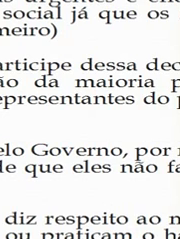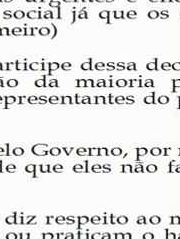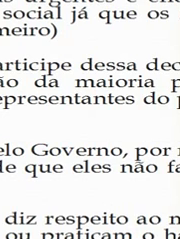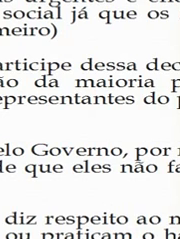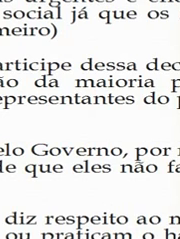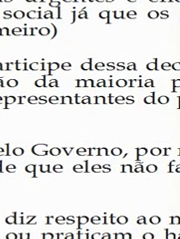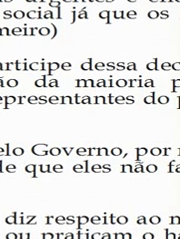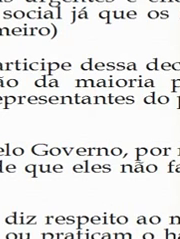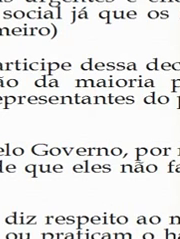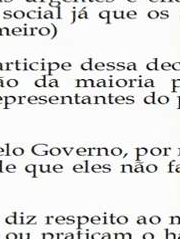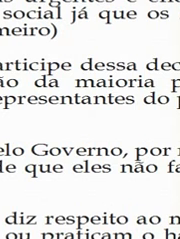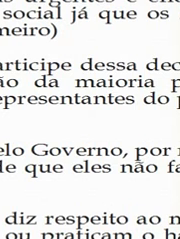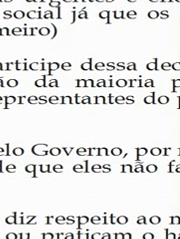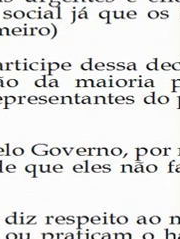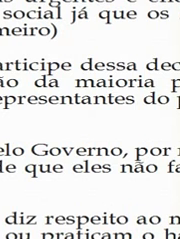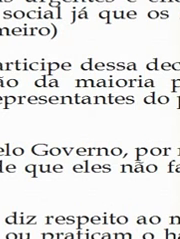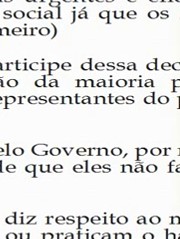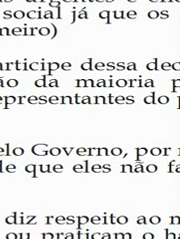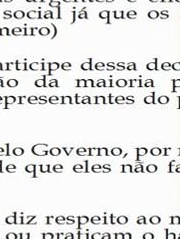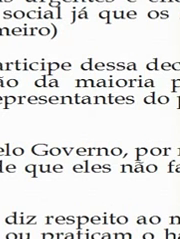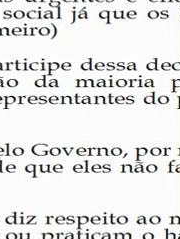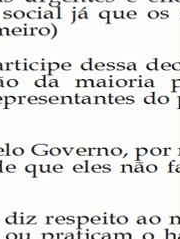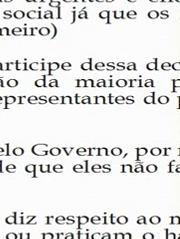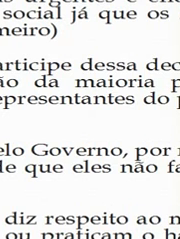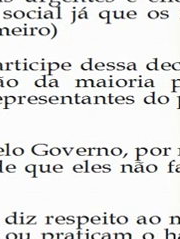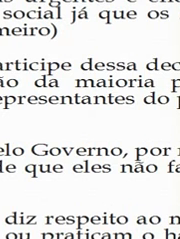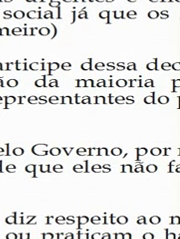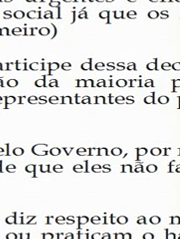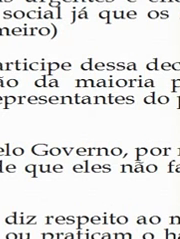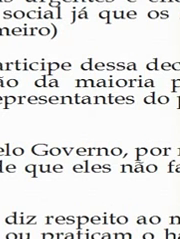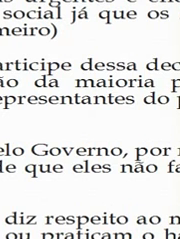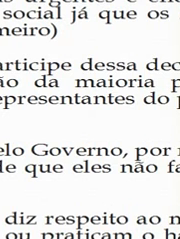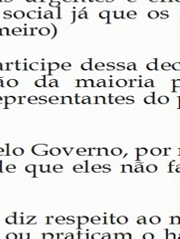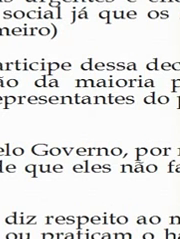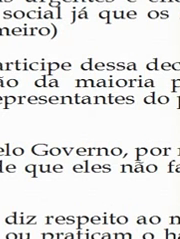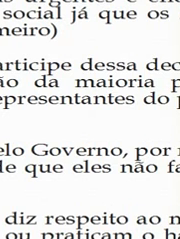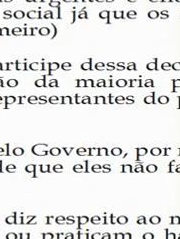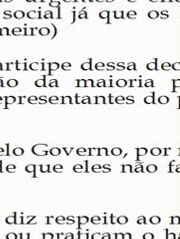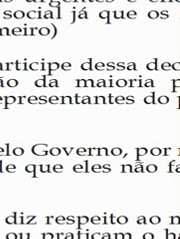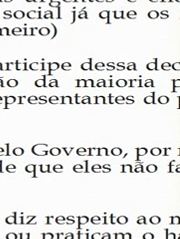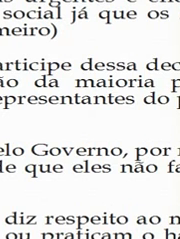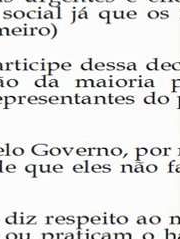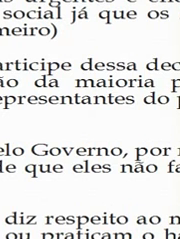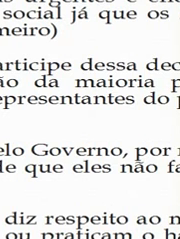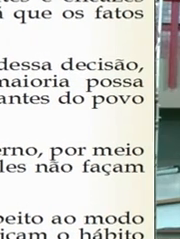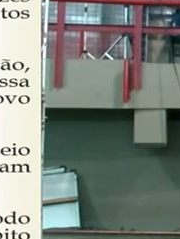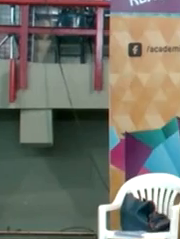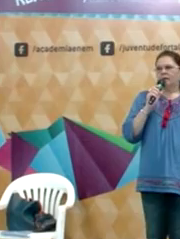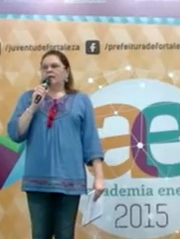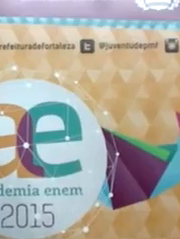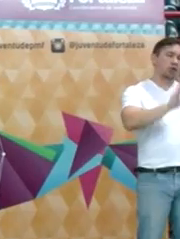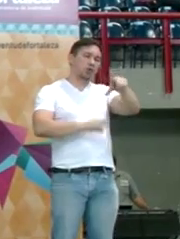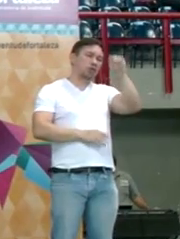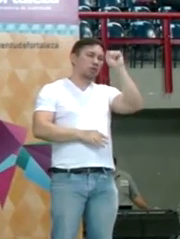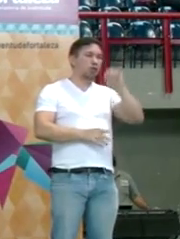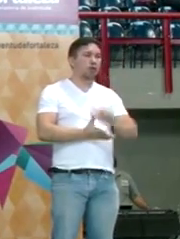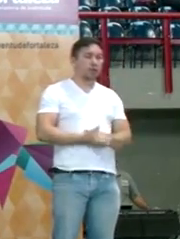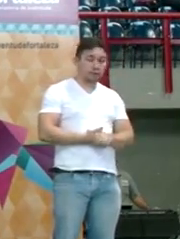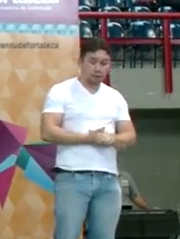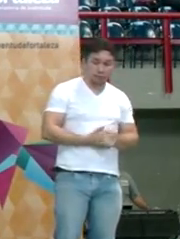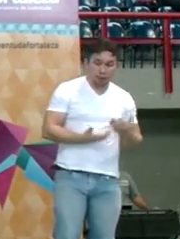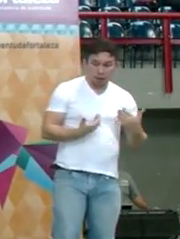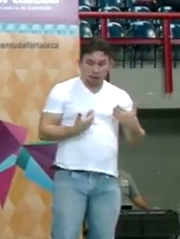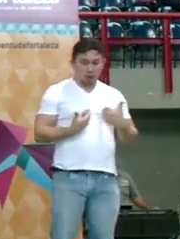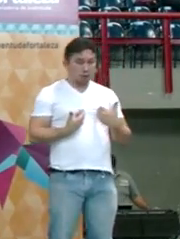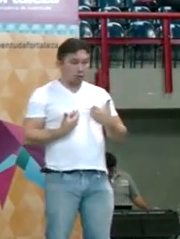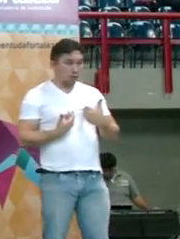que orienta o leitor qual parágrafo está sendo estruturado no texto. Assinale-a. Eu estou